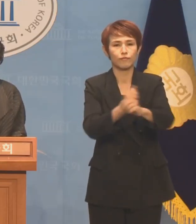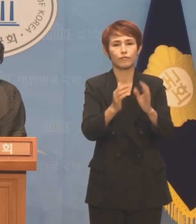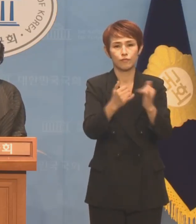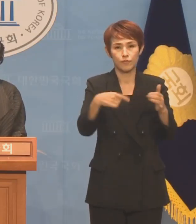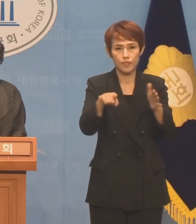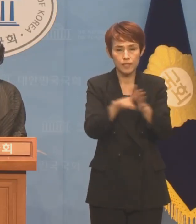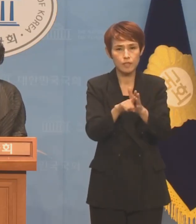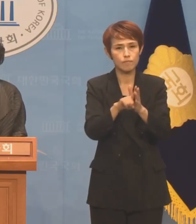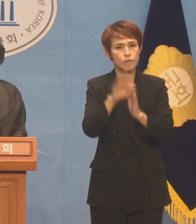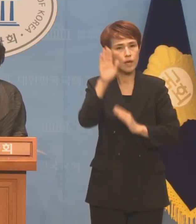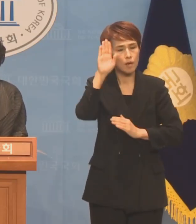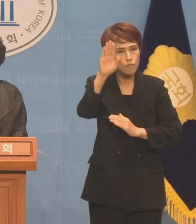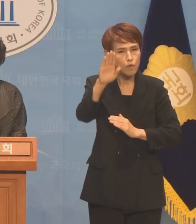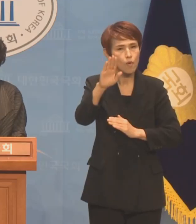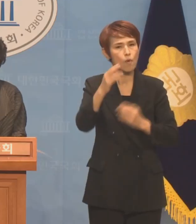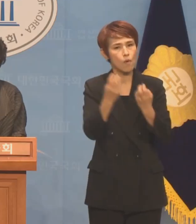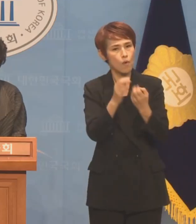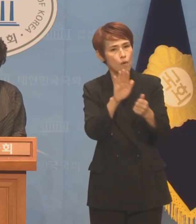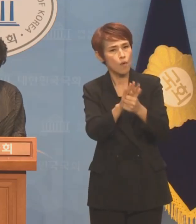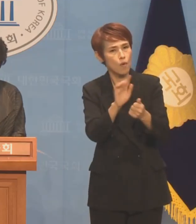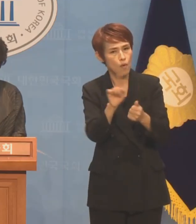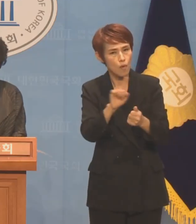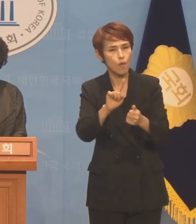미래를 묻고 답하다가 진행됩니다.